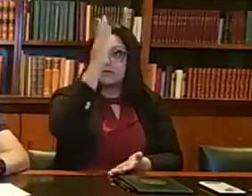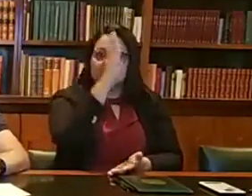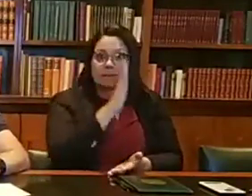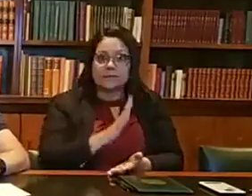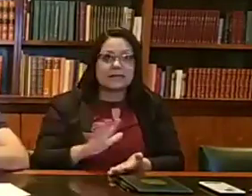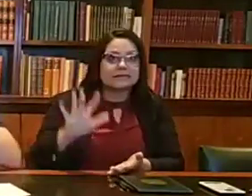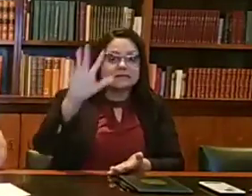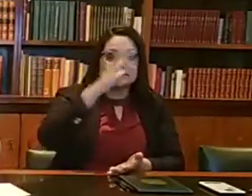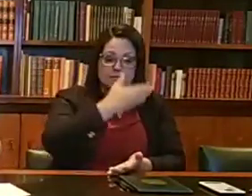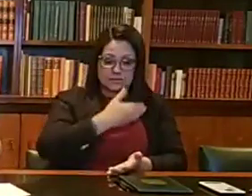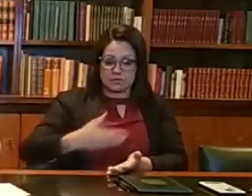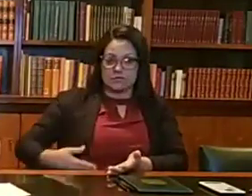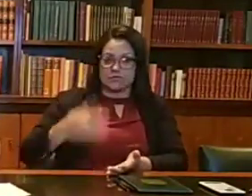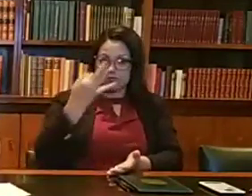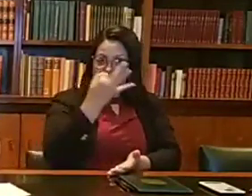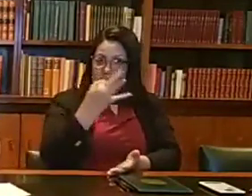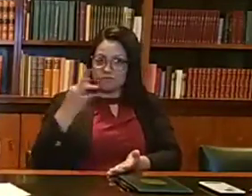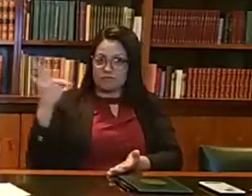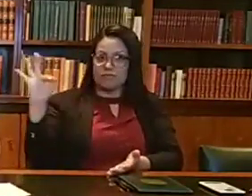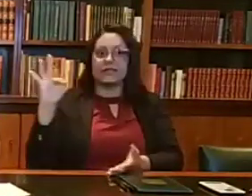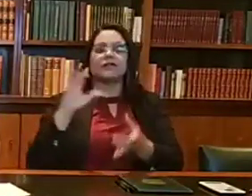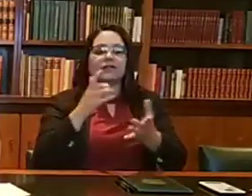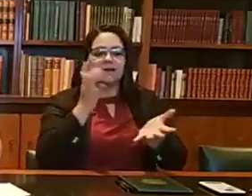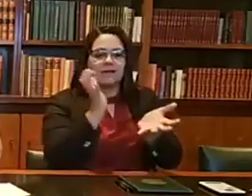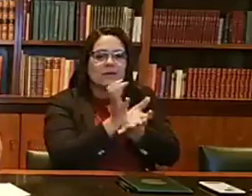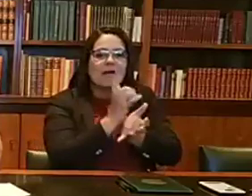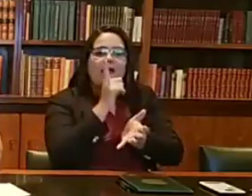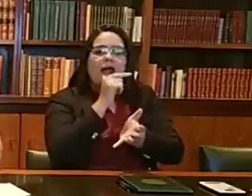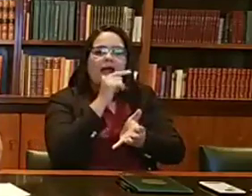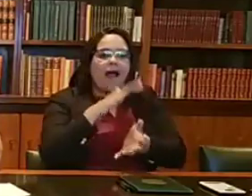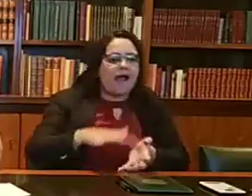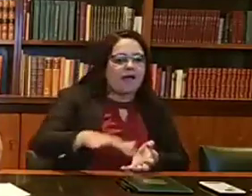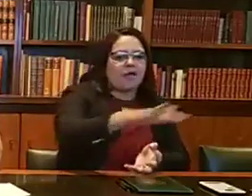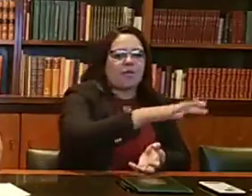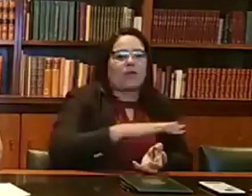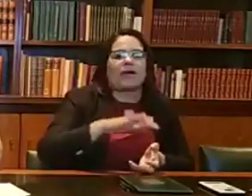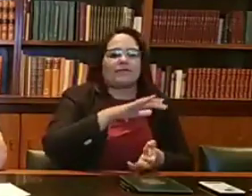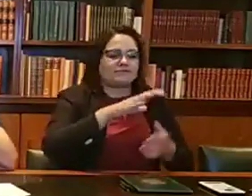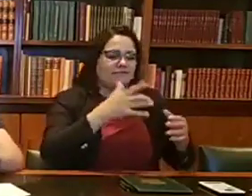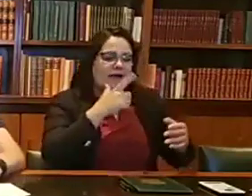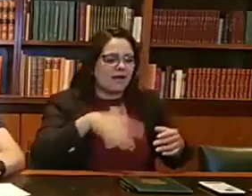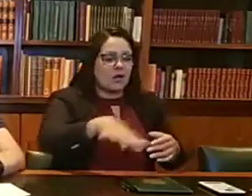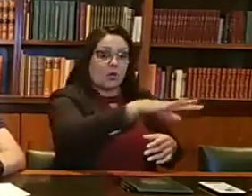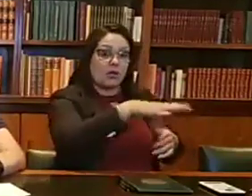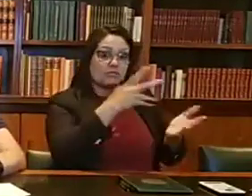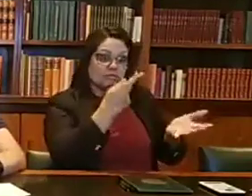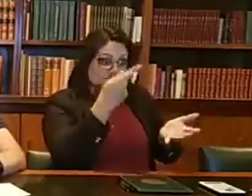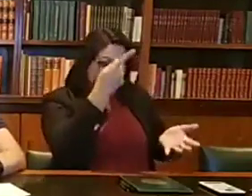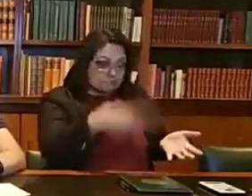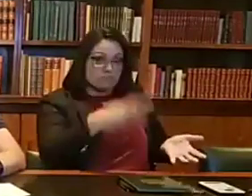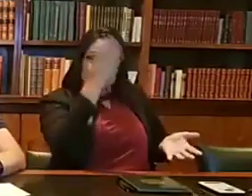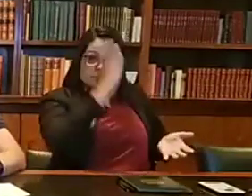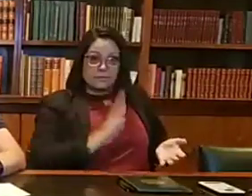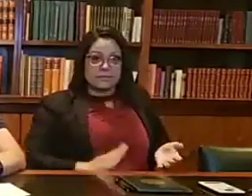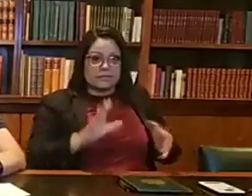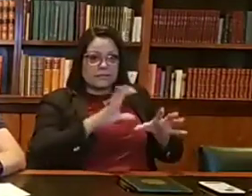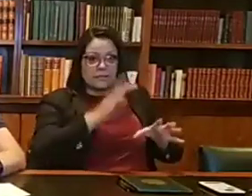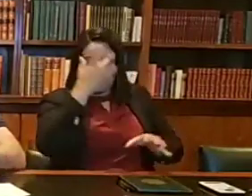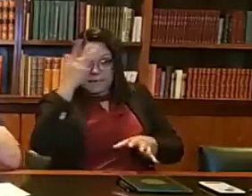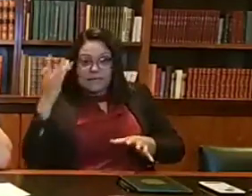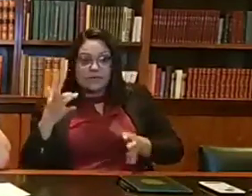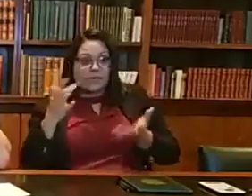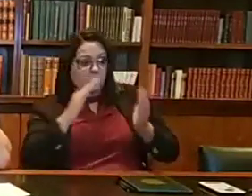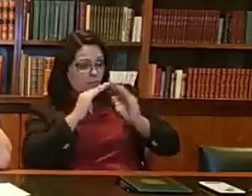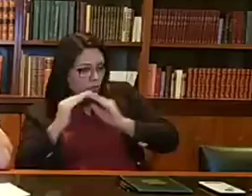o governo federal, cede águas da União, né? Cessão de águas da União. E antigamente, o interessado para